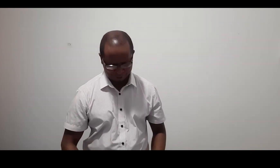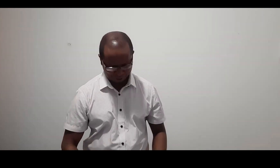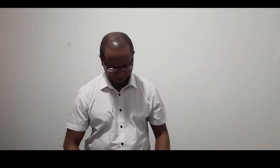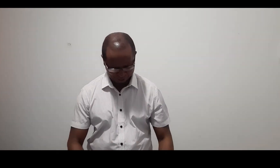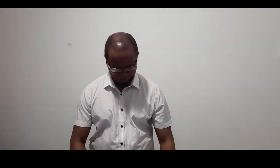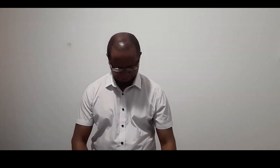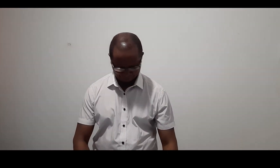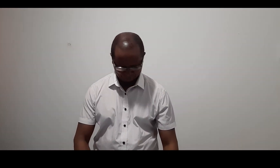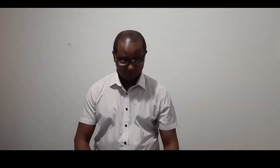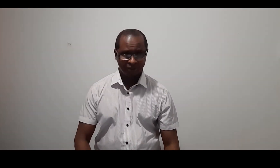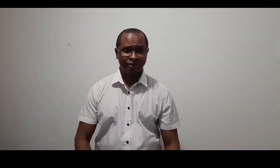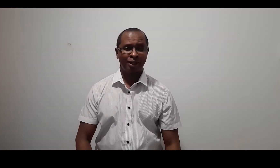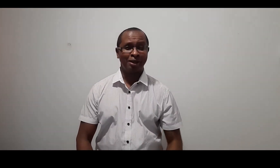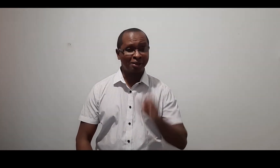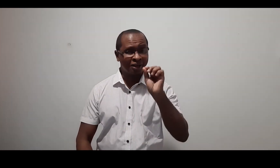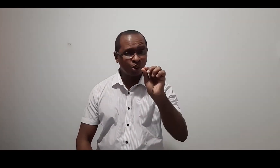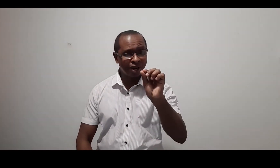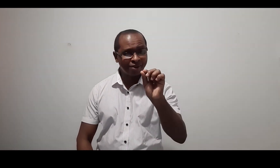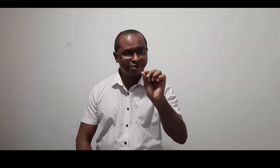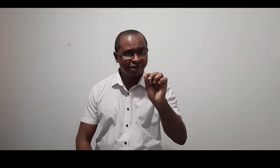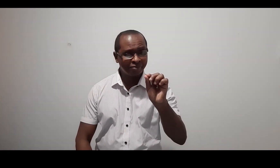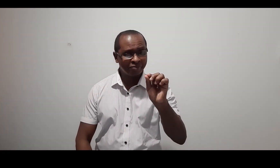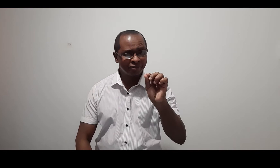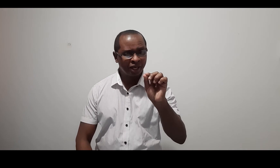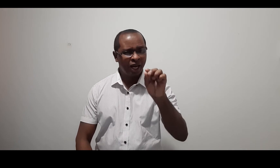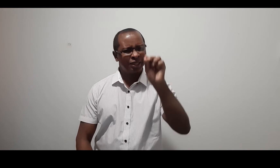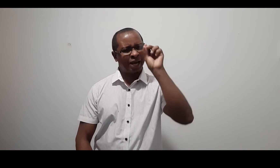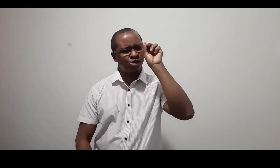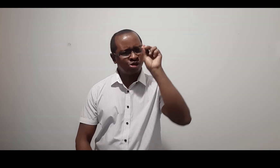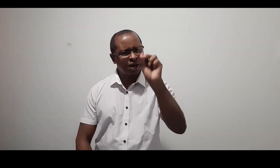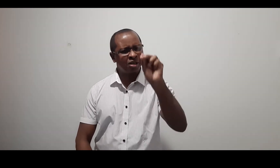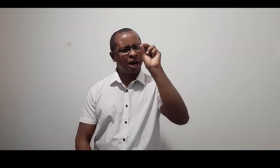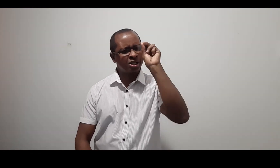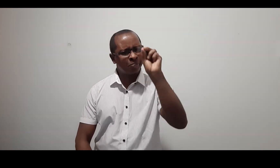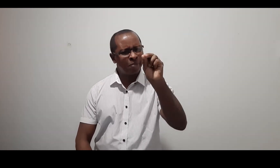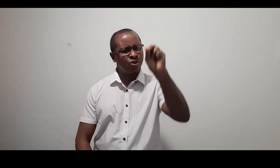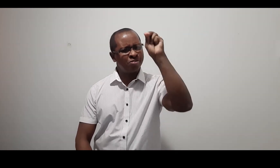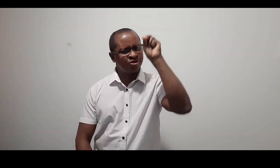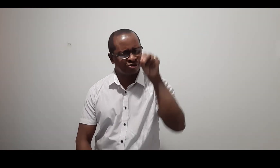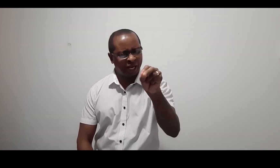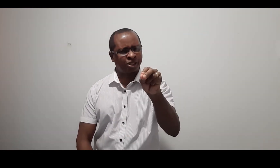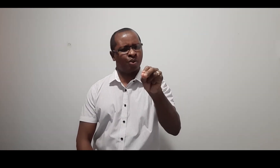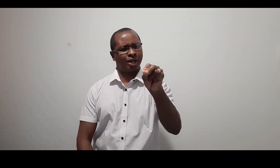sitrapon'andriamanitra. Tena ianao zany ryavany nasia andriamanitra baiboly mivelatra ao